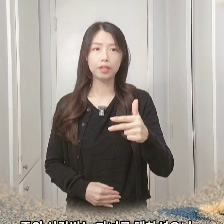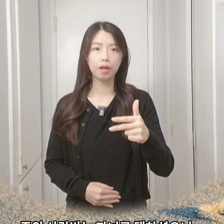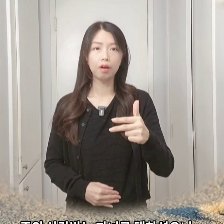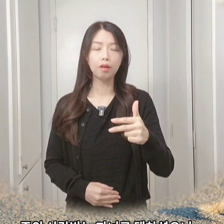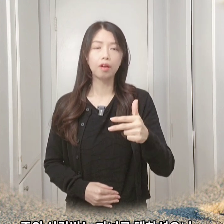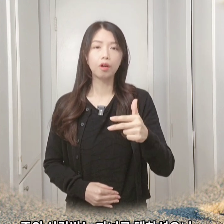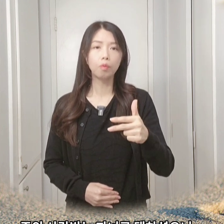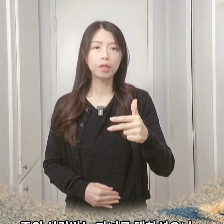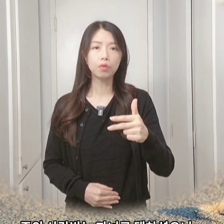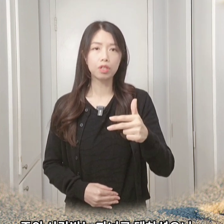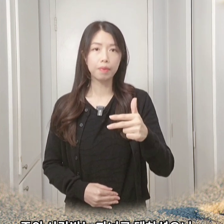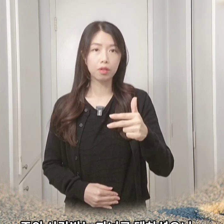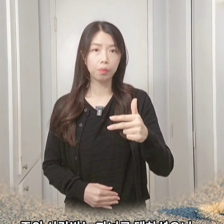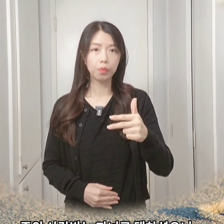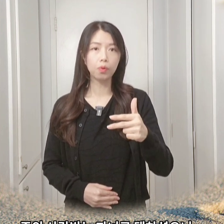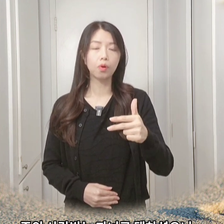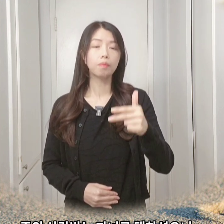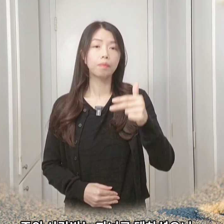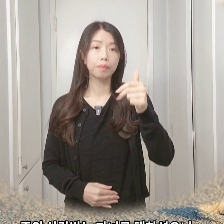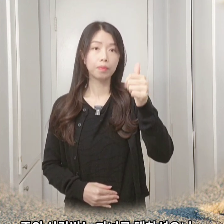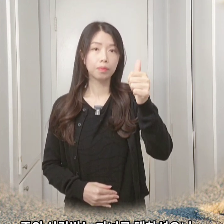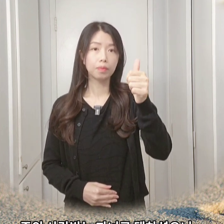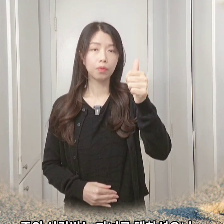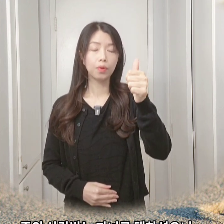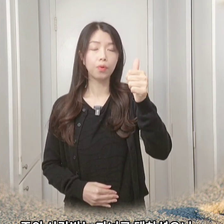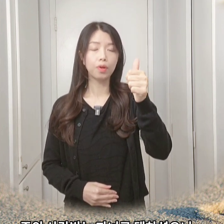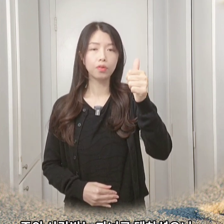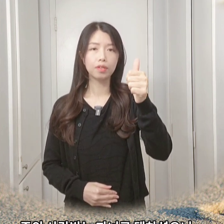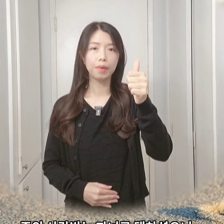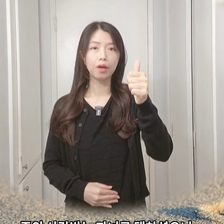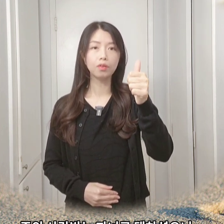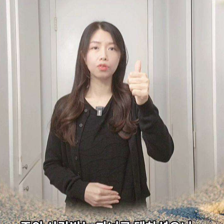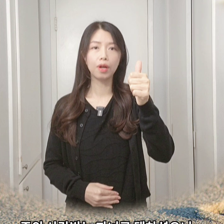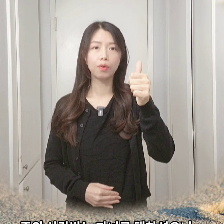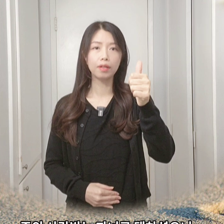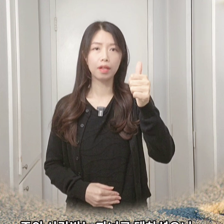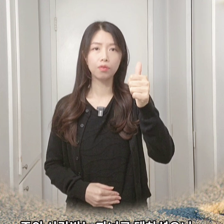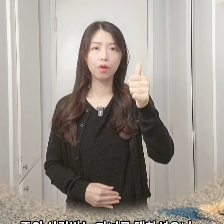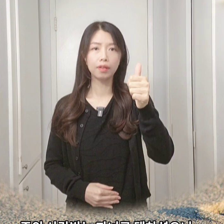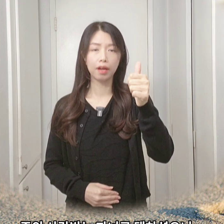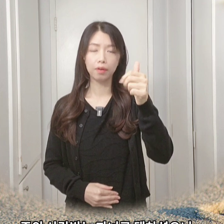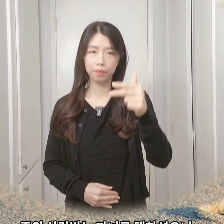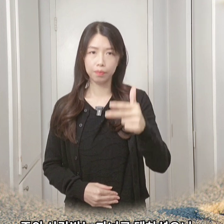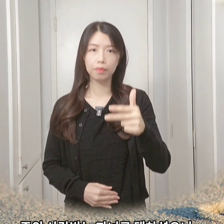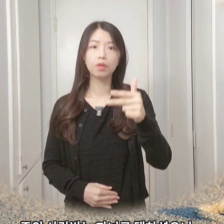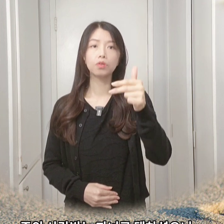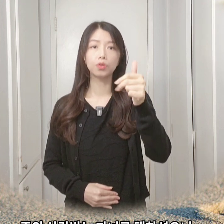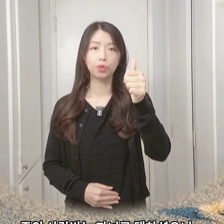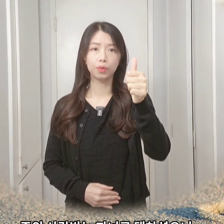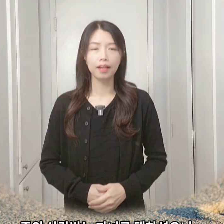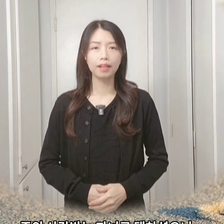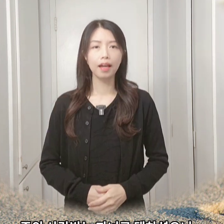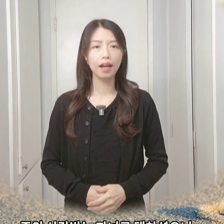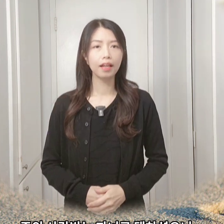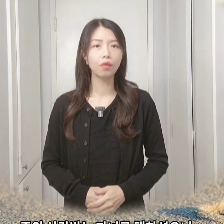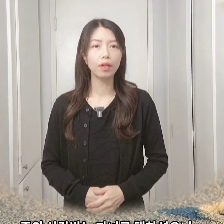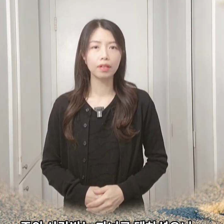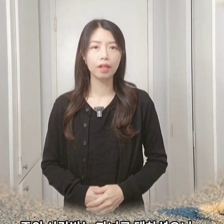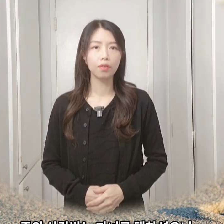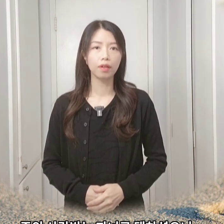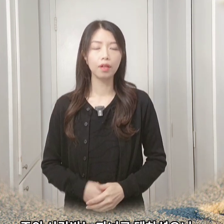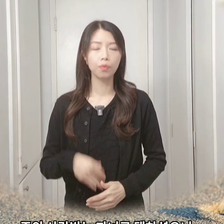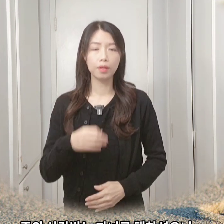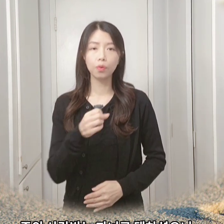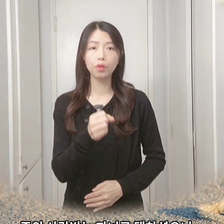옆으로 하셔서 검지, 중지만 접고 위로 올려주시면 주라고 한 뜻의 수어가 돼요. 주. 사랑이라고 한